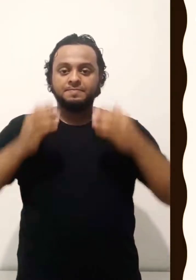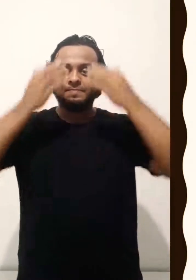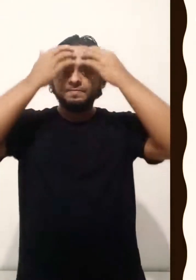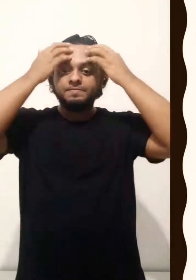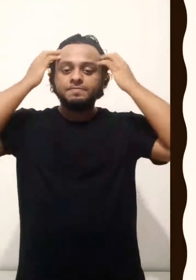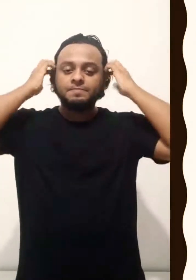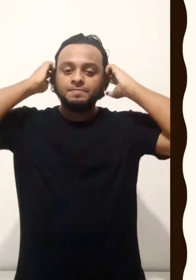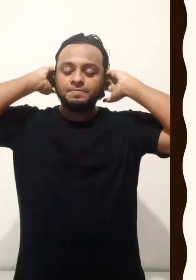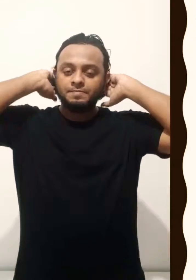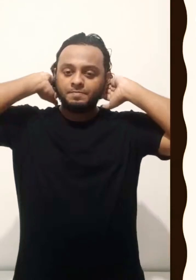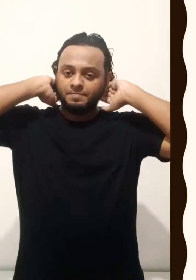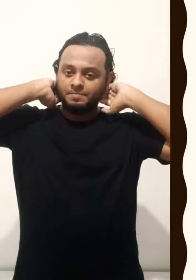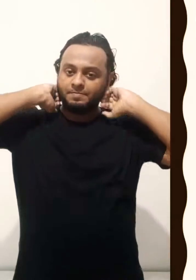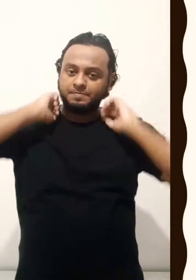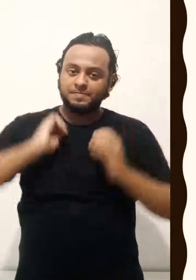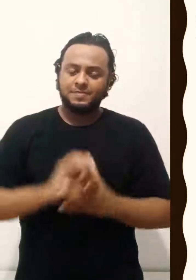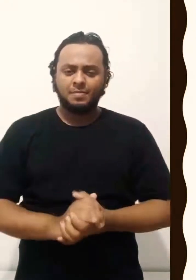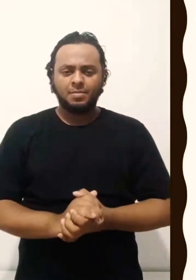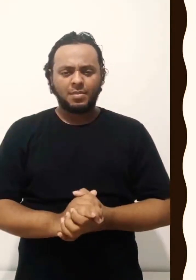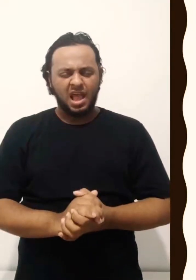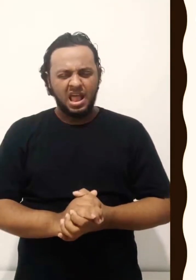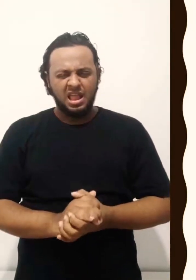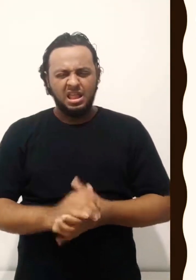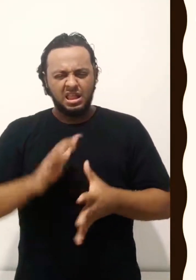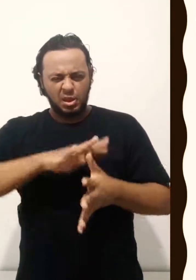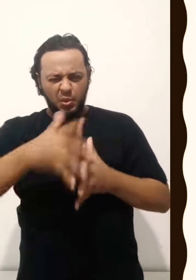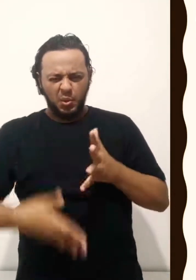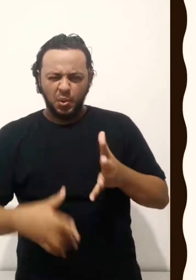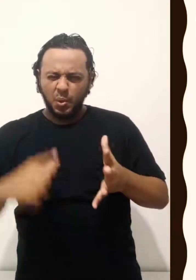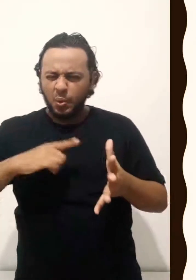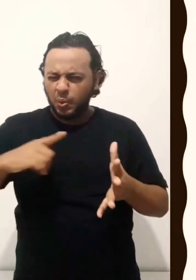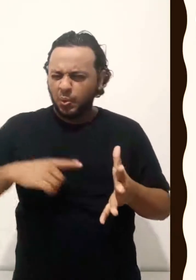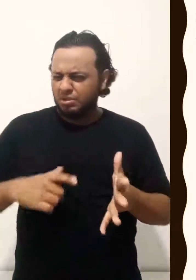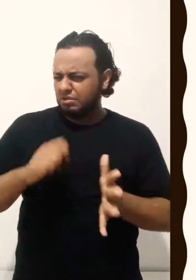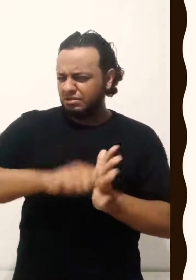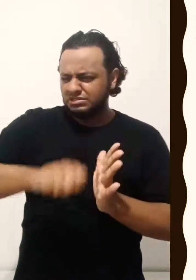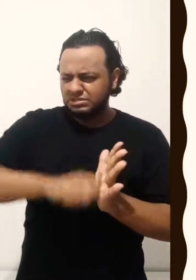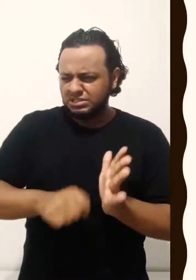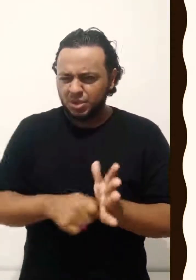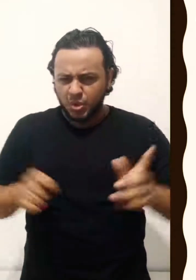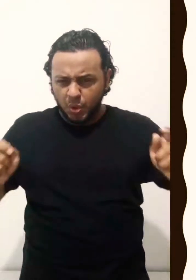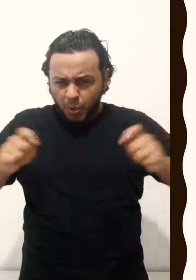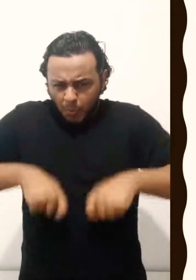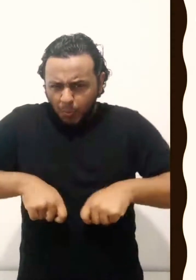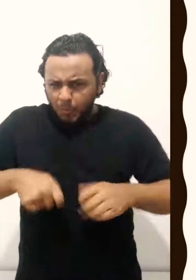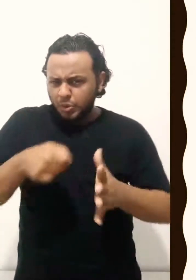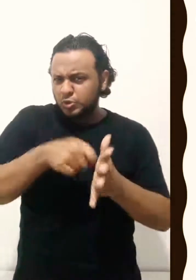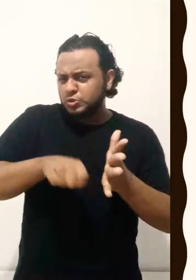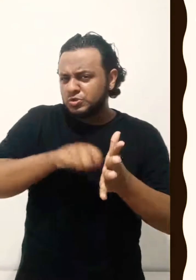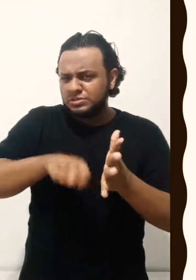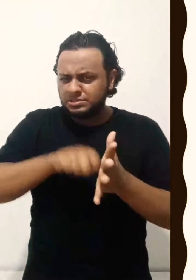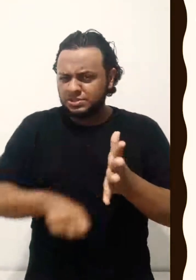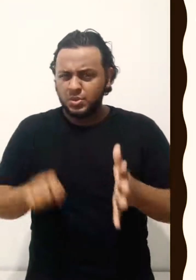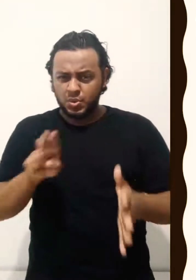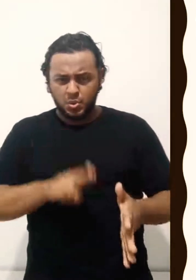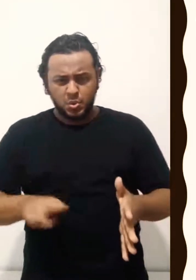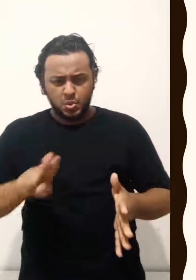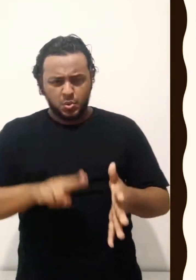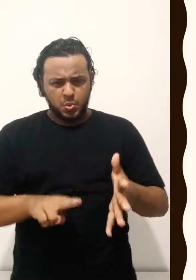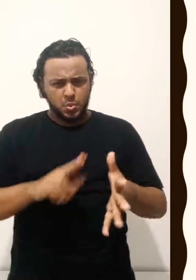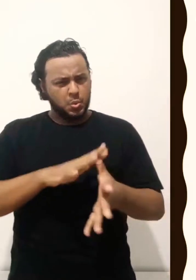Vamos a mais um. A Libras tem uma escrita? Será que é possível escrever em língua de